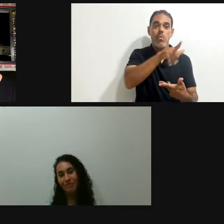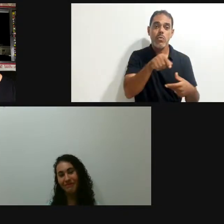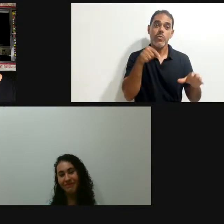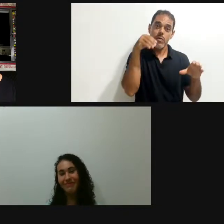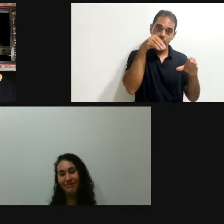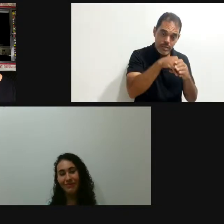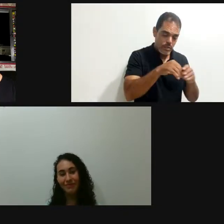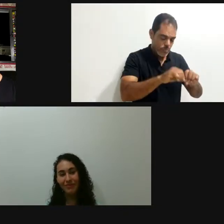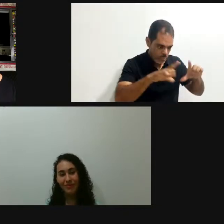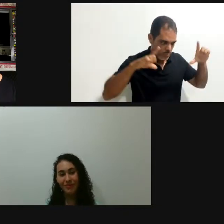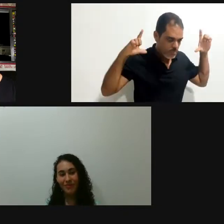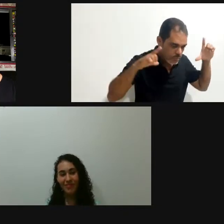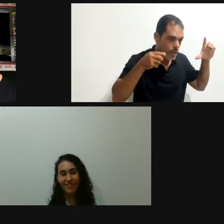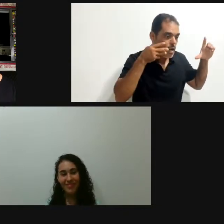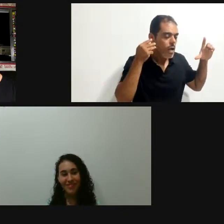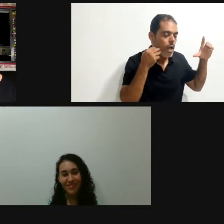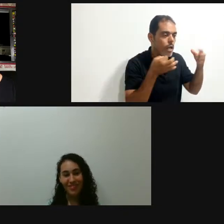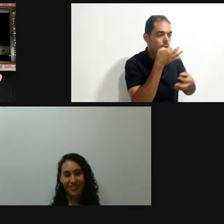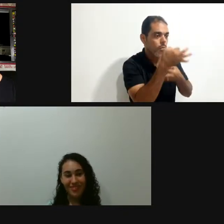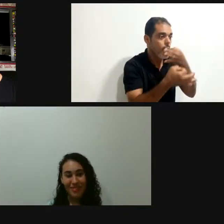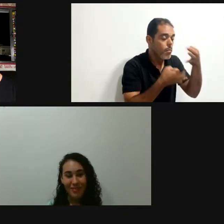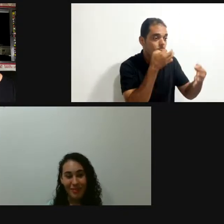falam.